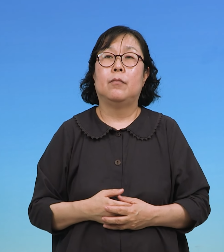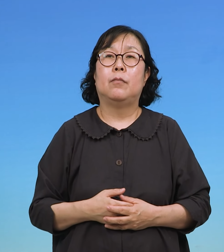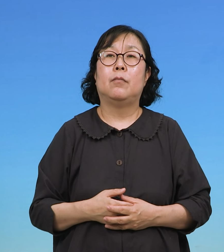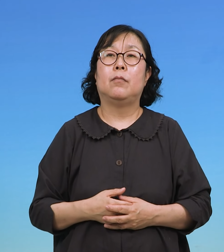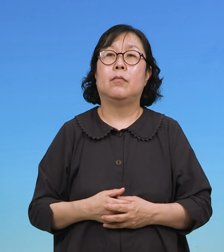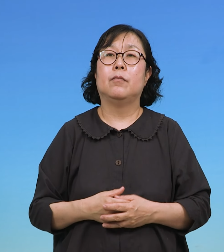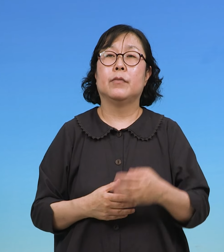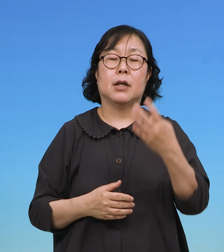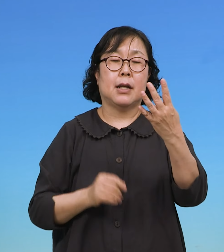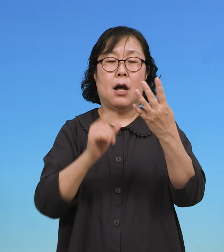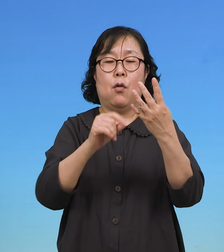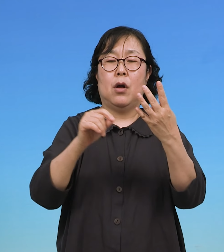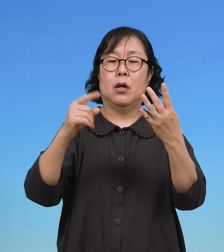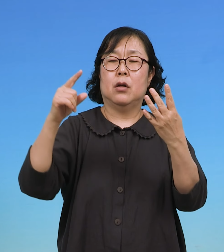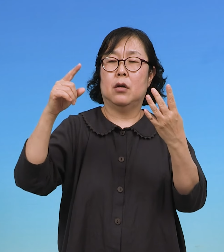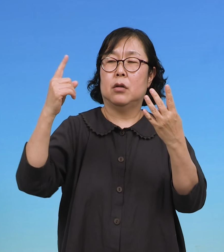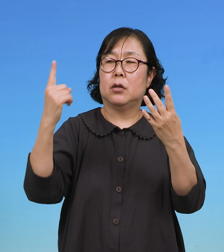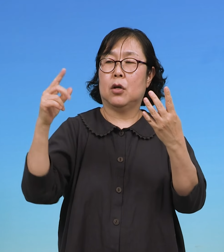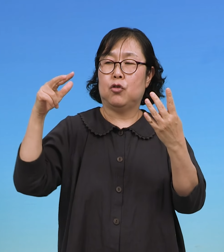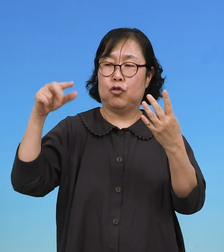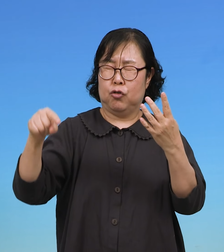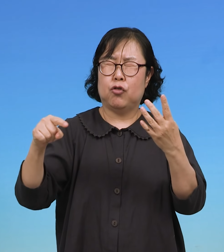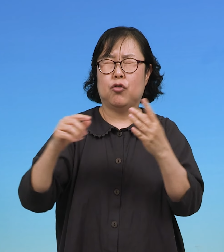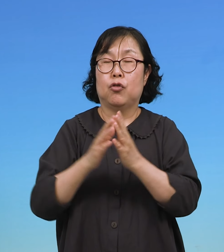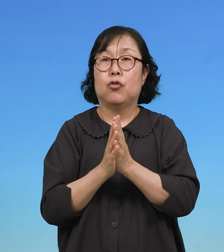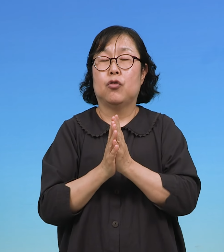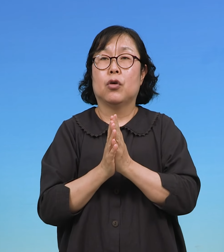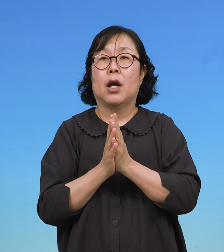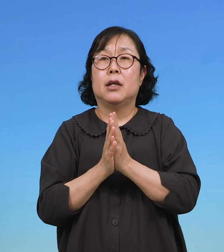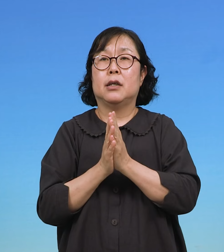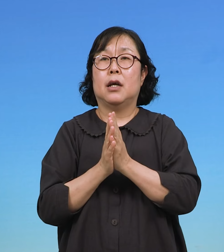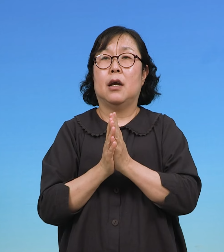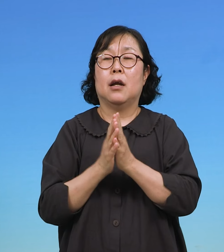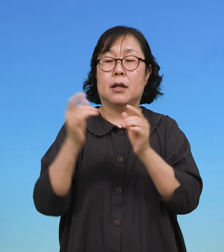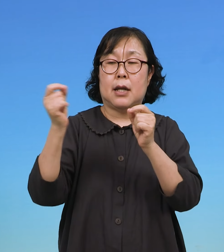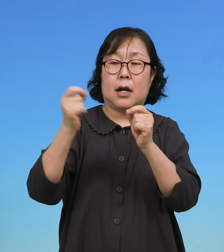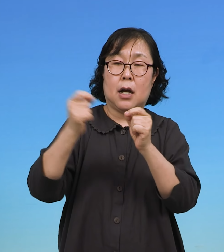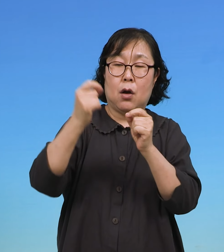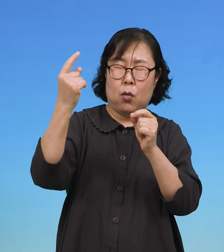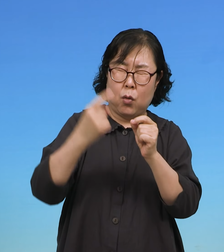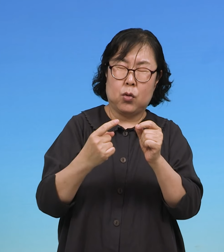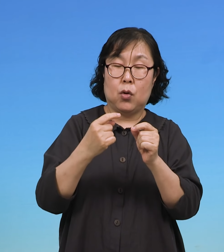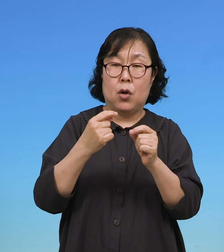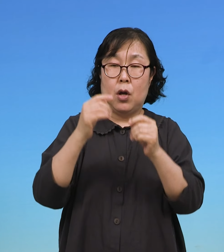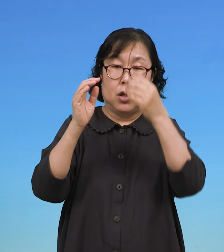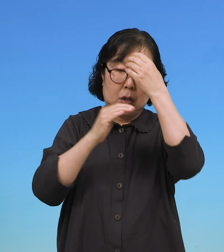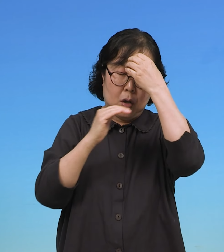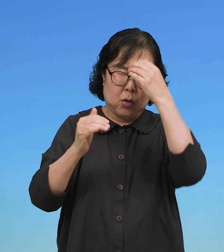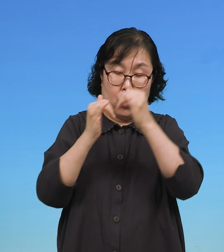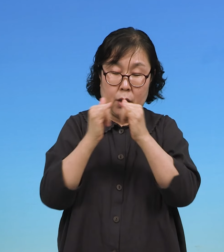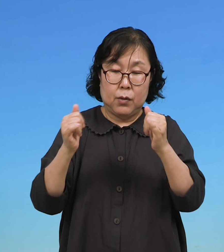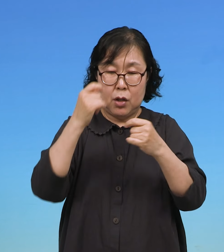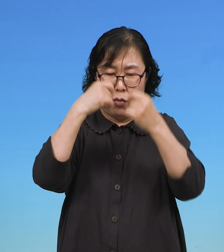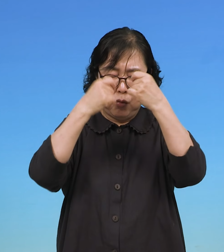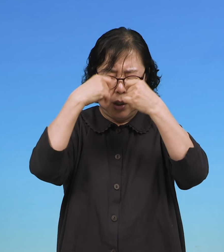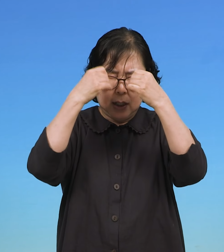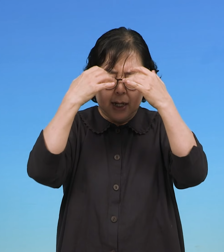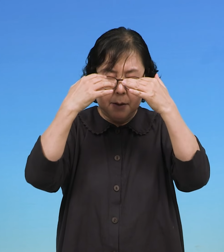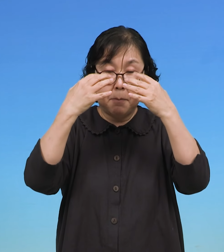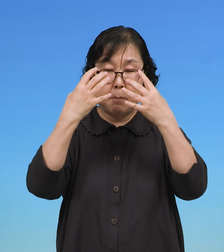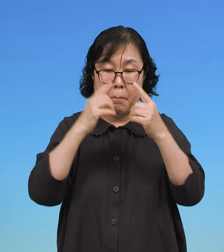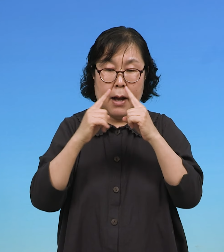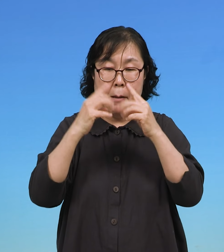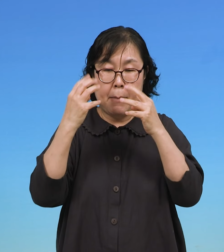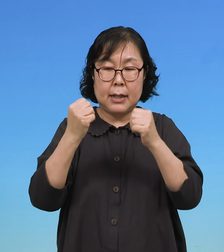첫 주가 다가오고, 그리고 막 자꾸 지금 성도님들이 우신다는 보고를 많이 받아요. 그리고 남자